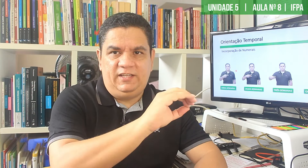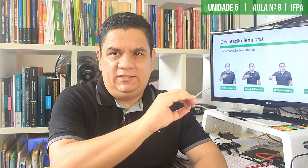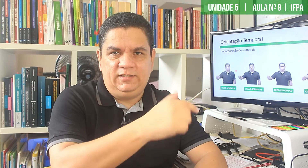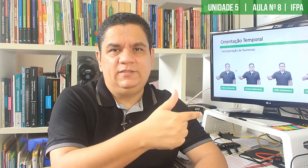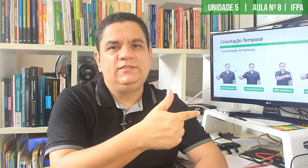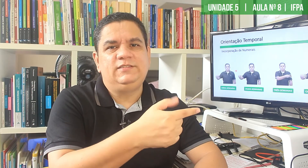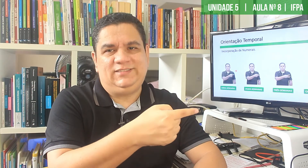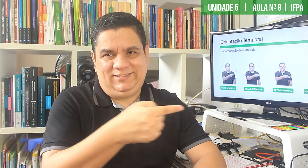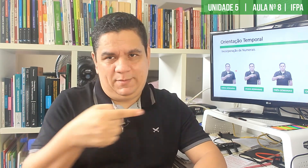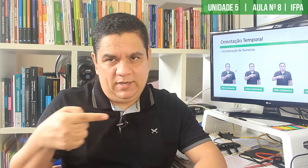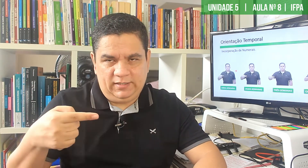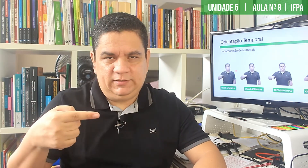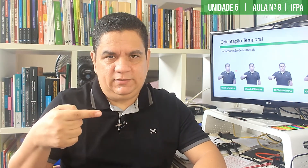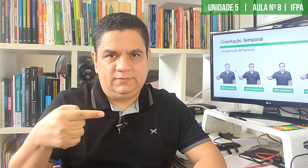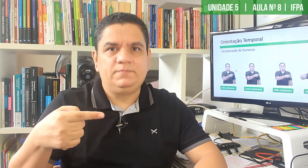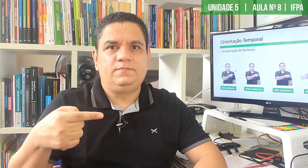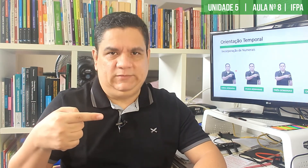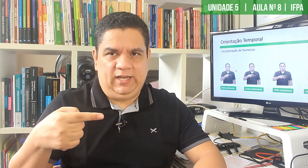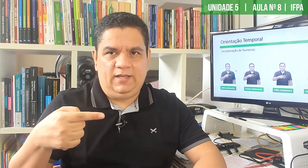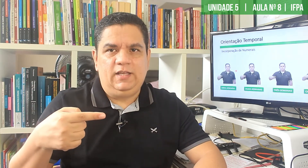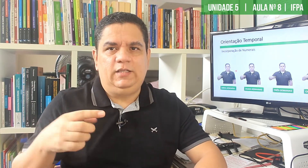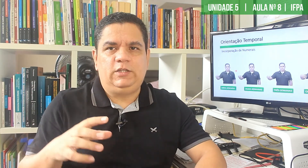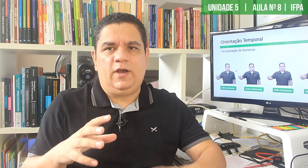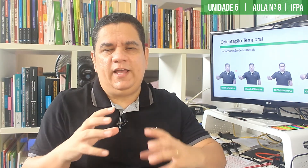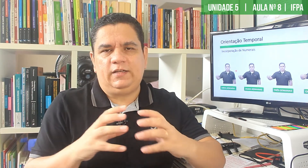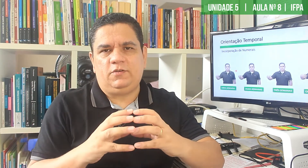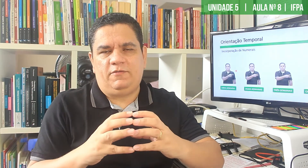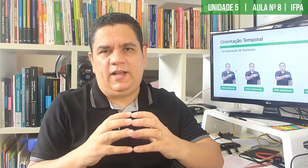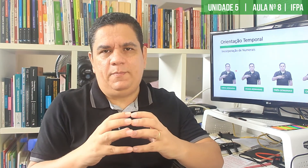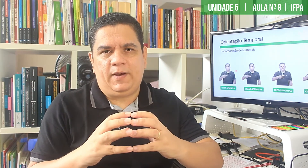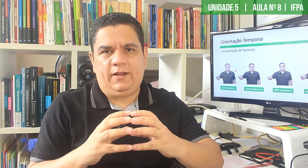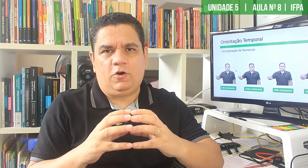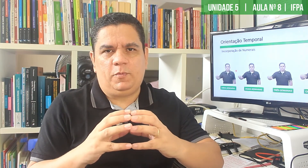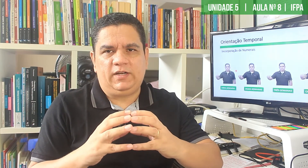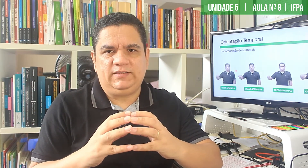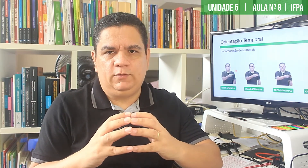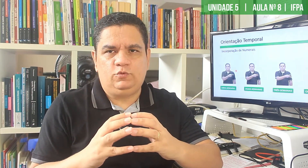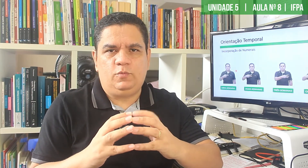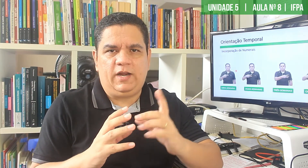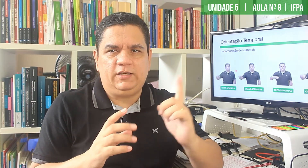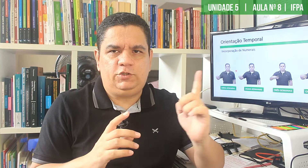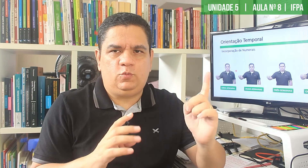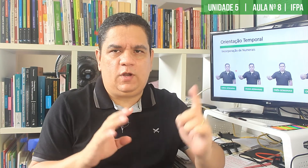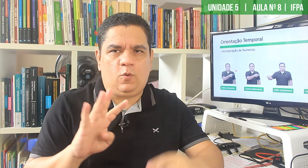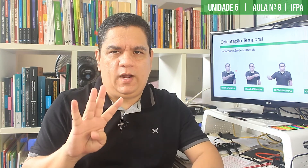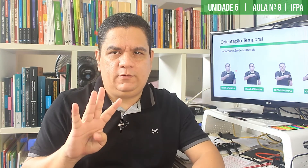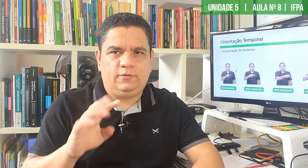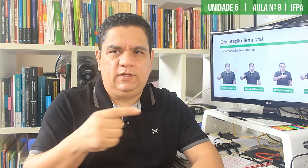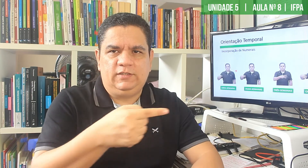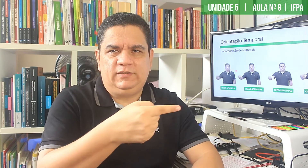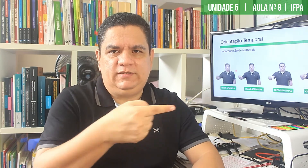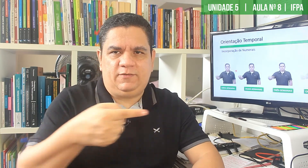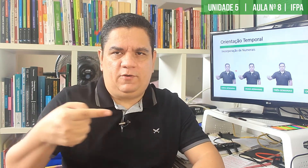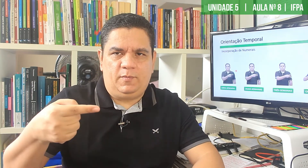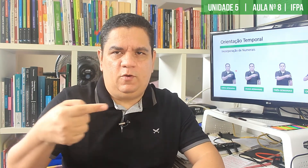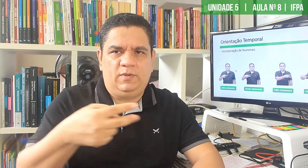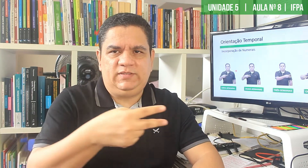20 semanas, tá? Então a regra só vale para a incorporação dos numerais de 1 a 4 dessa forma. 1